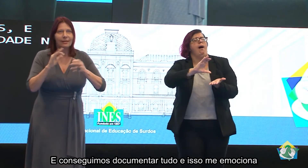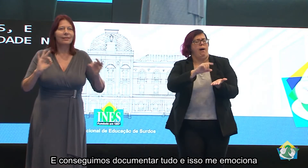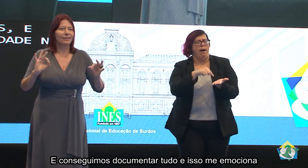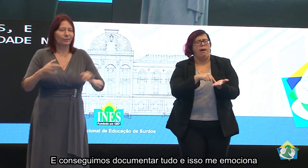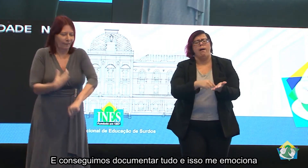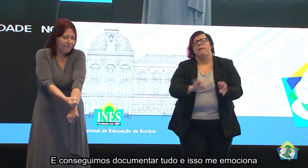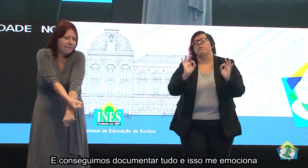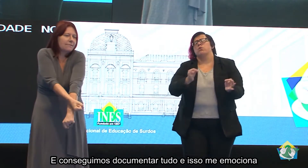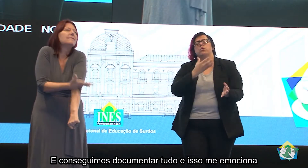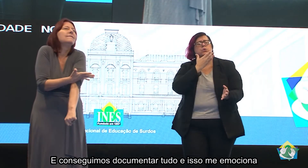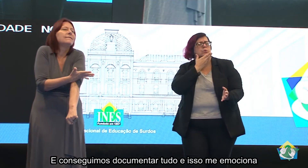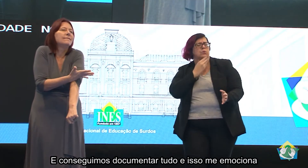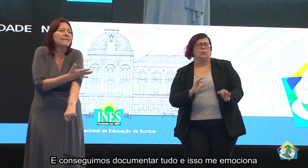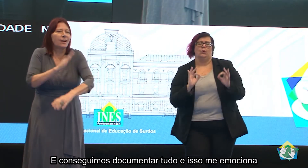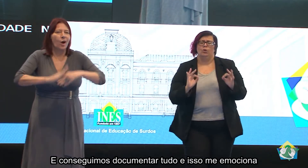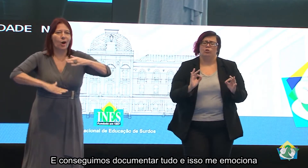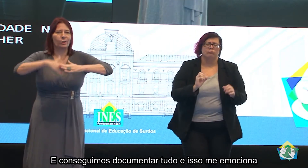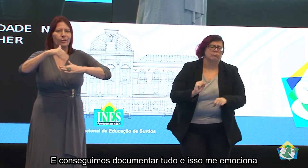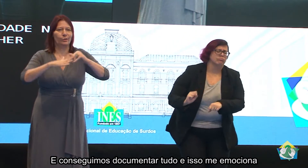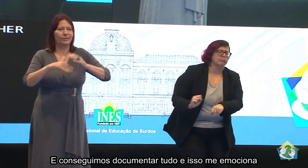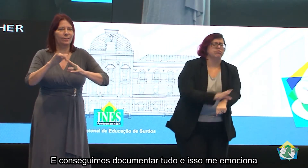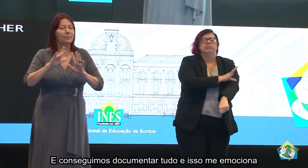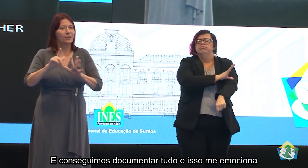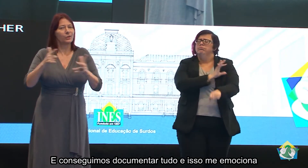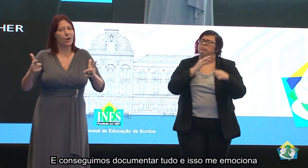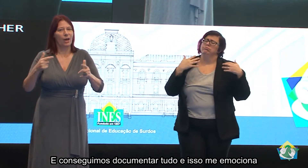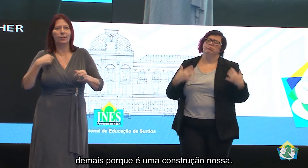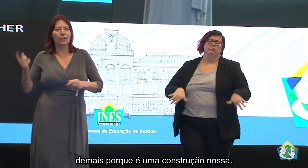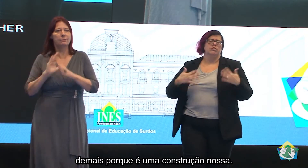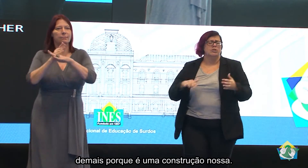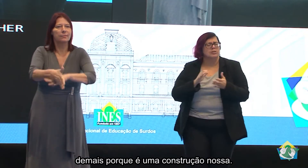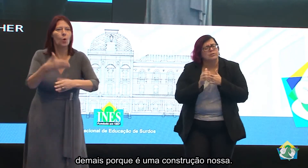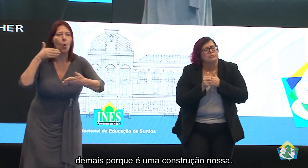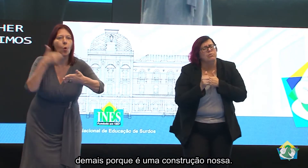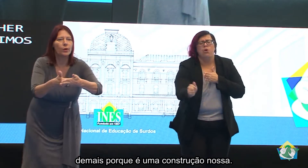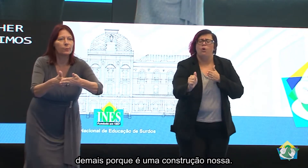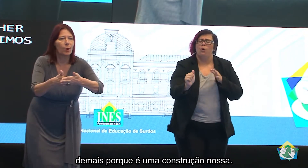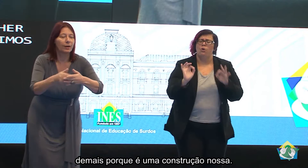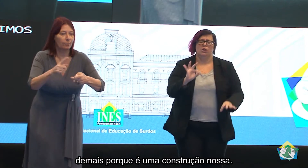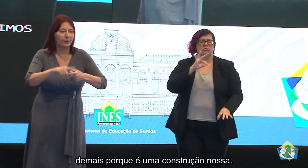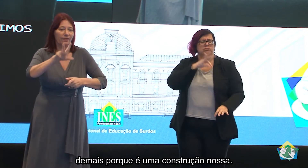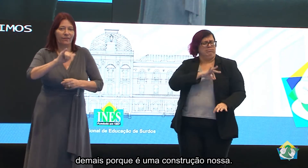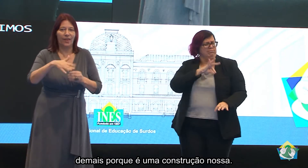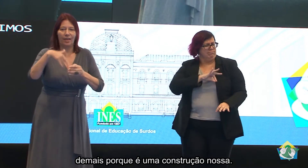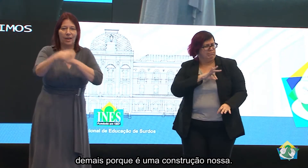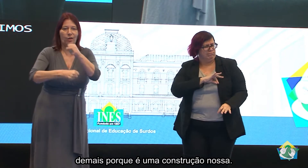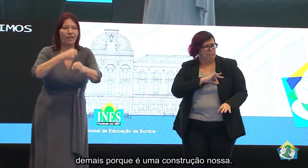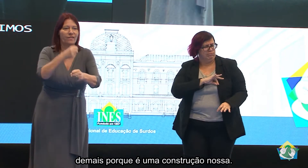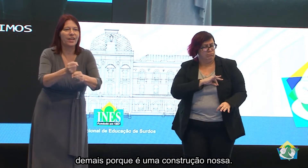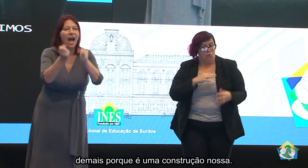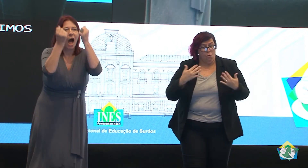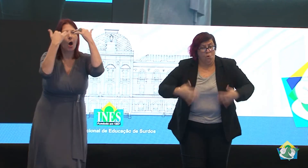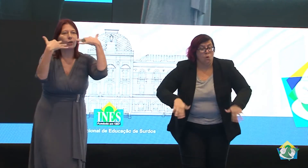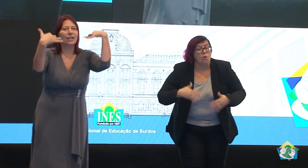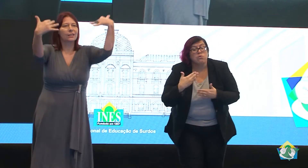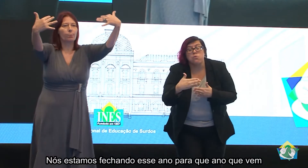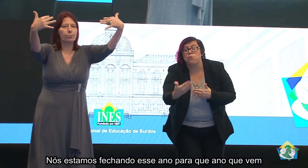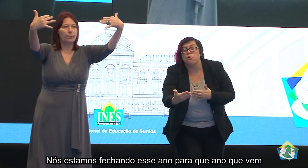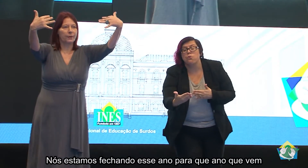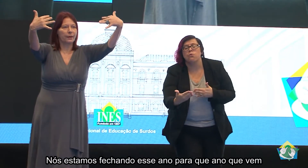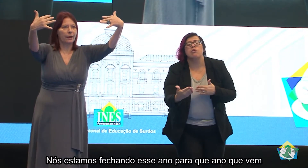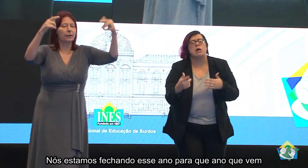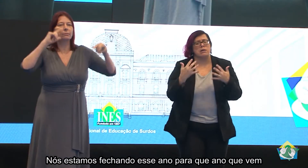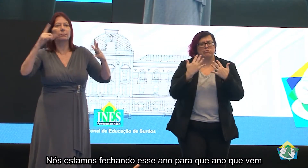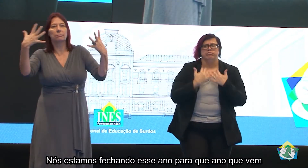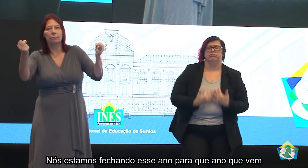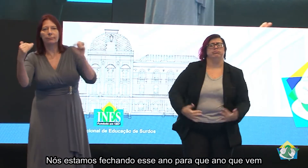conseguimos documentar tudo, né? Isso me emociona demais porque é uma construção nossa.